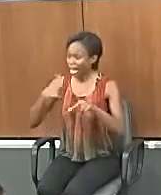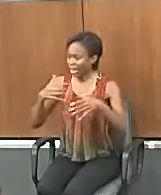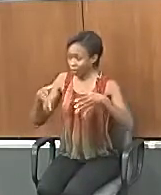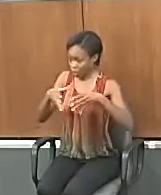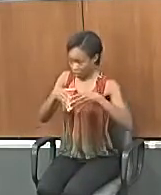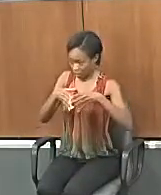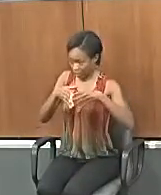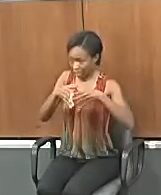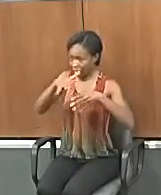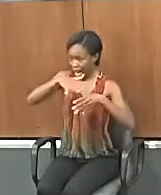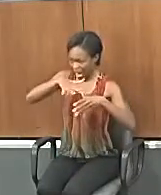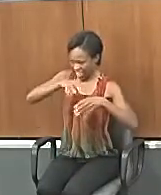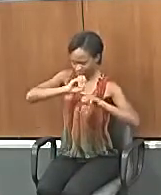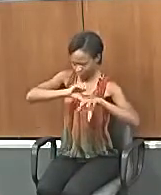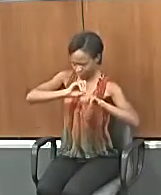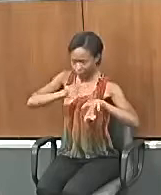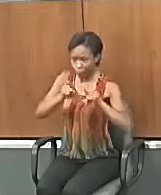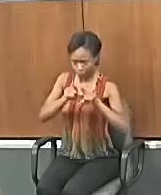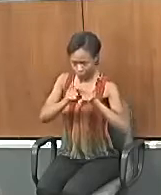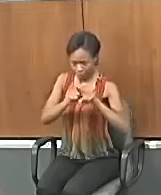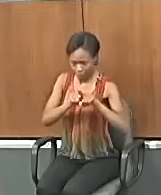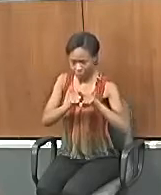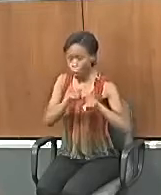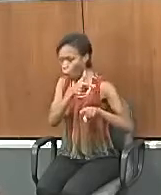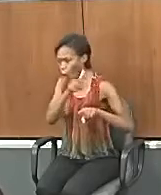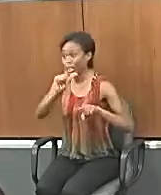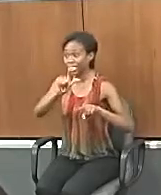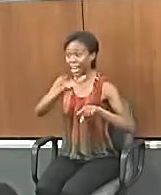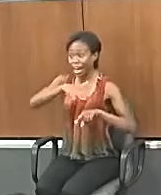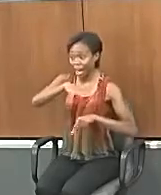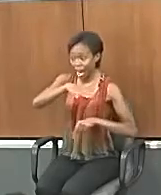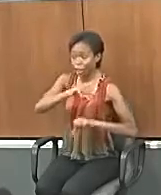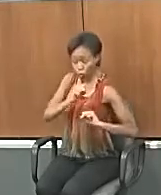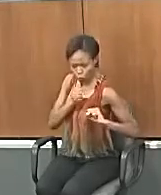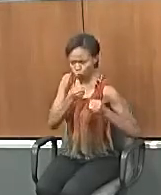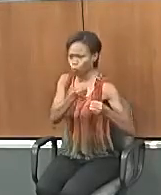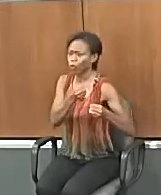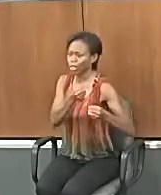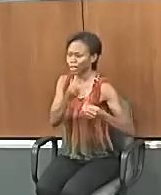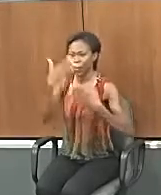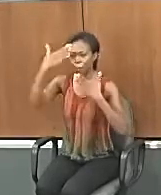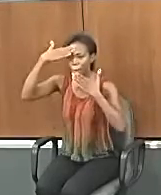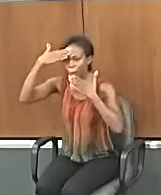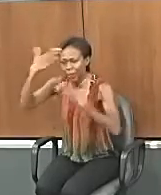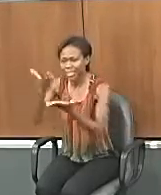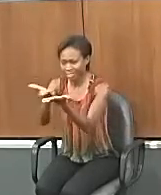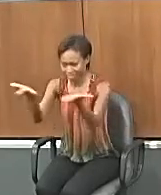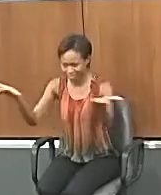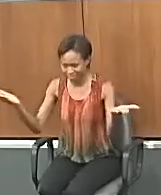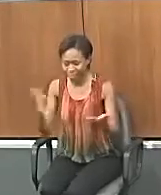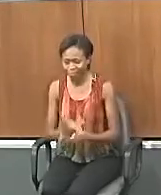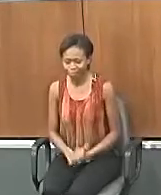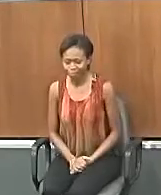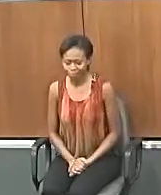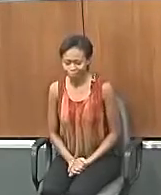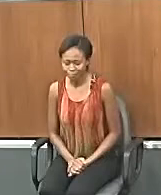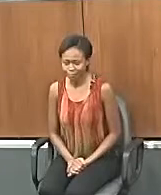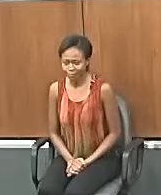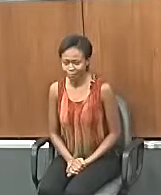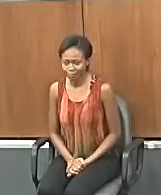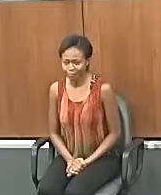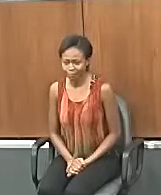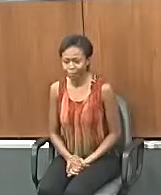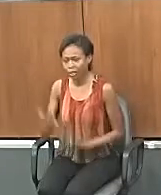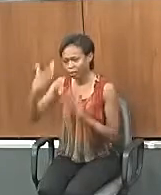educação também é mais uma outra área como agente da força por exemplo obrigado gente obrigado nobre colega